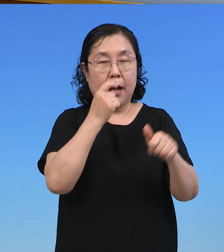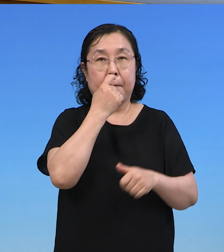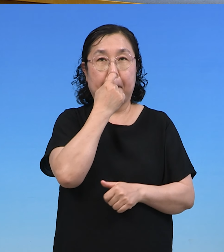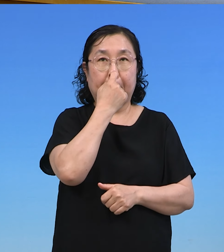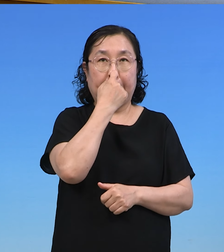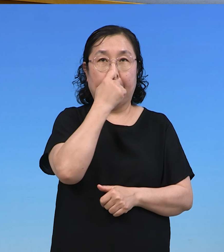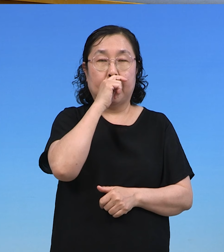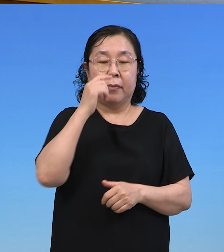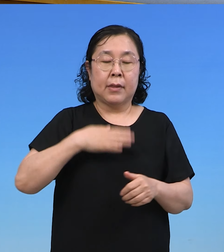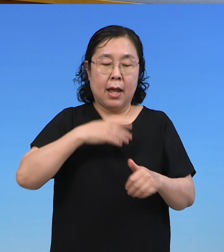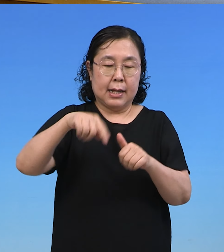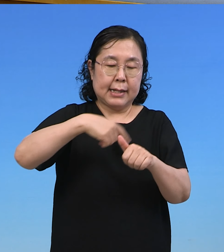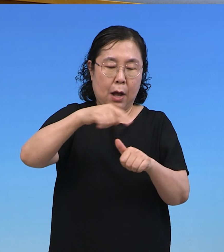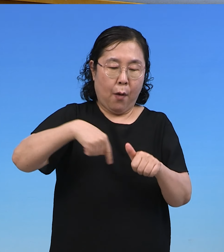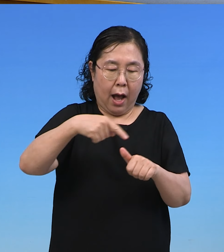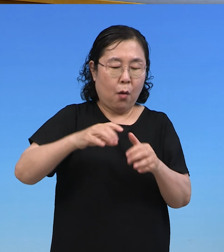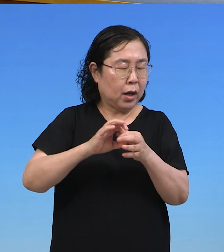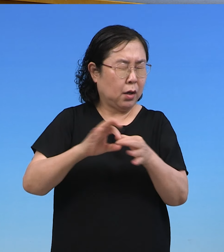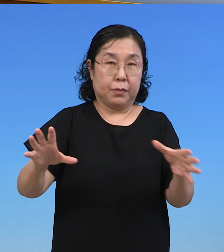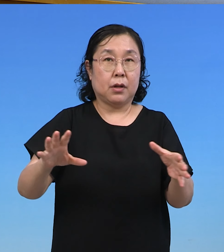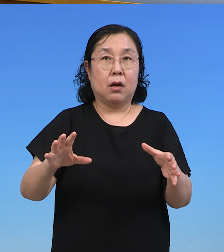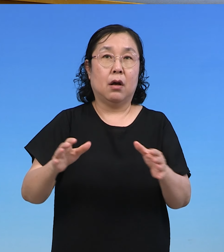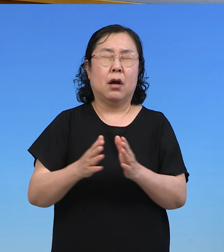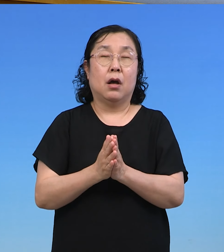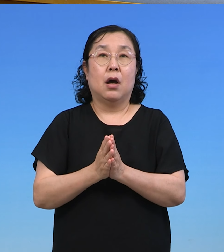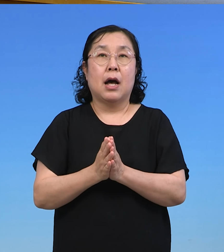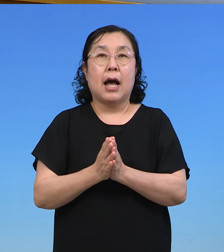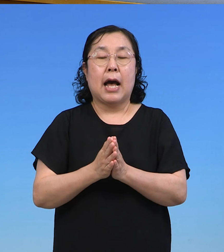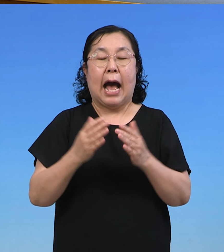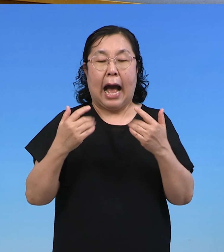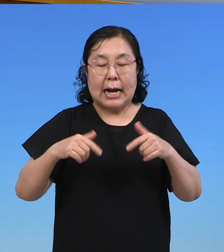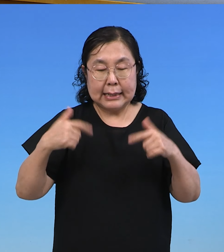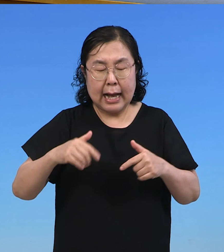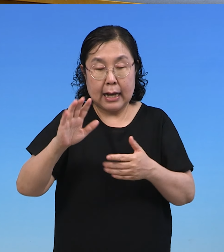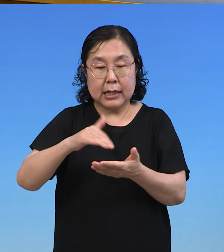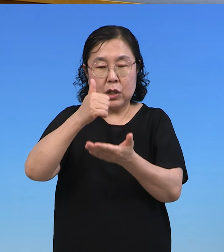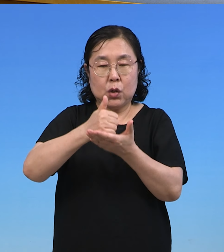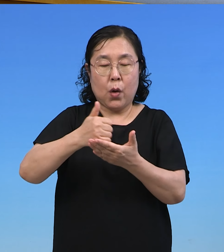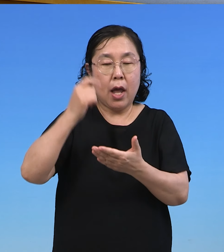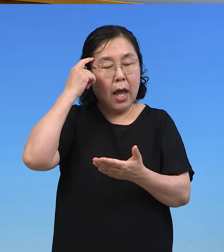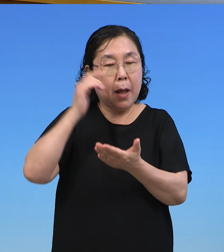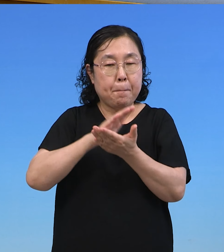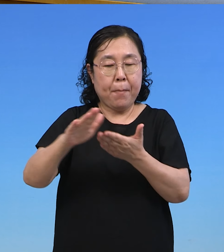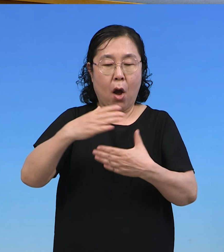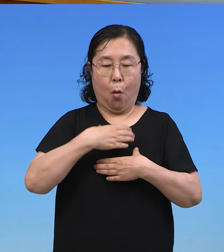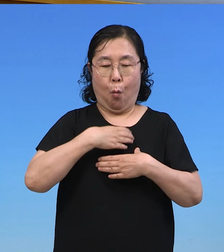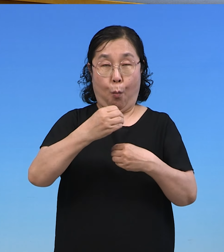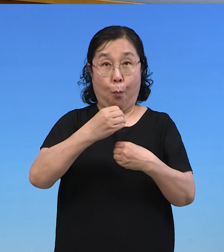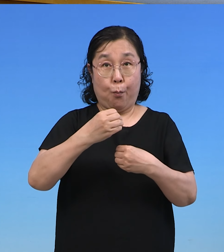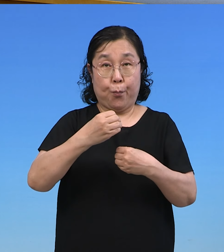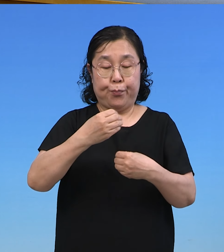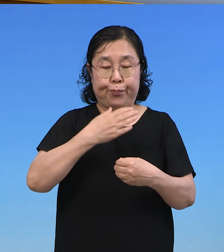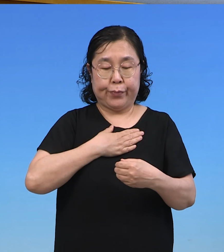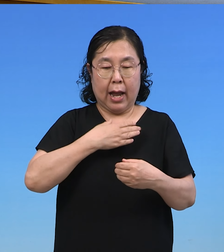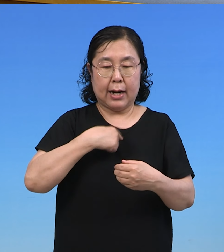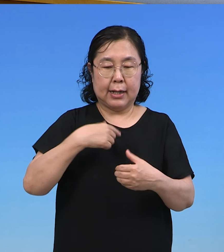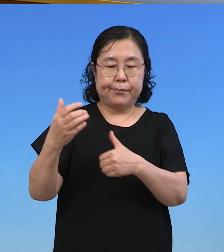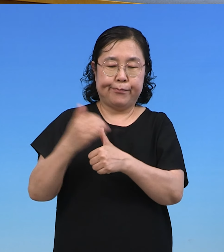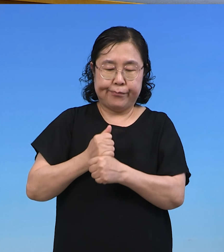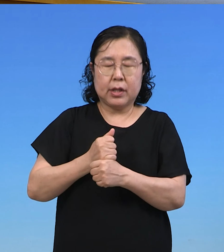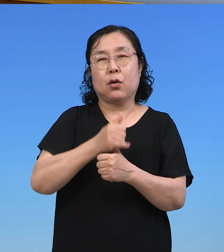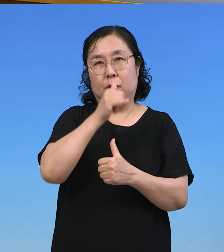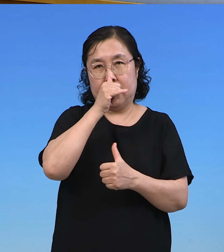흔들리든 뭐 감옥에 가든 사업을 실패하든 자기에게는 그리스도의 평강이 나를 여전히 영향을 미치고